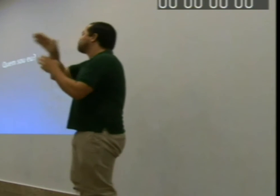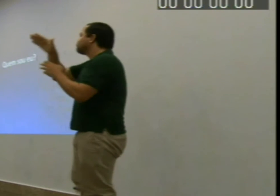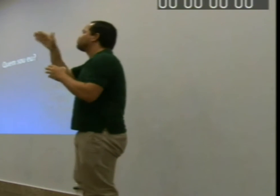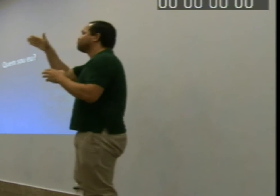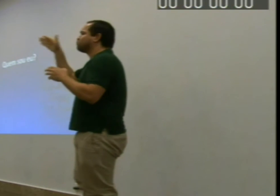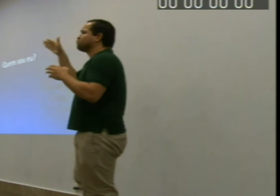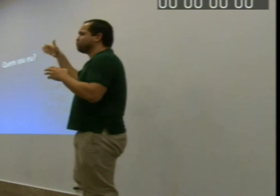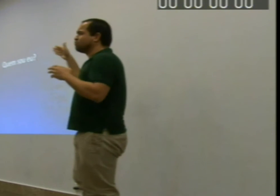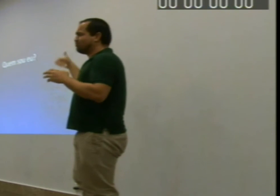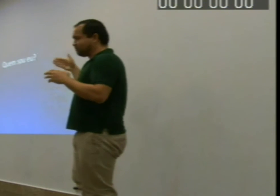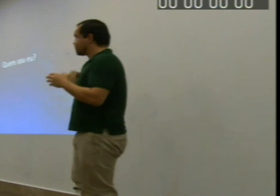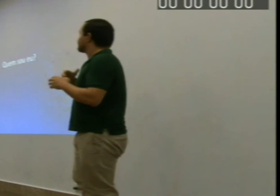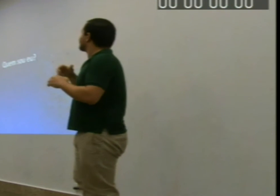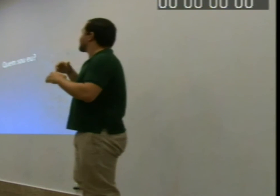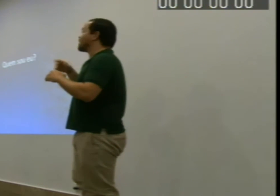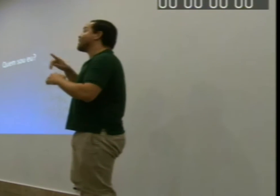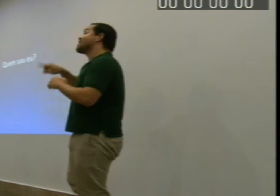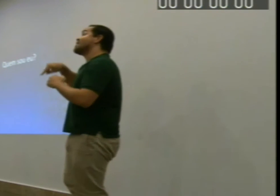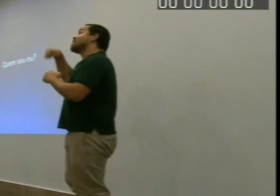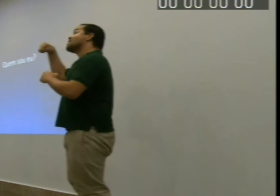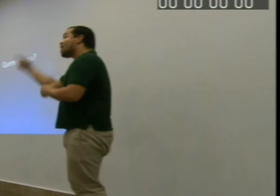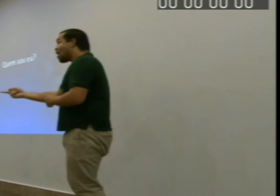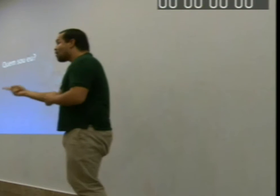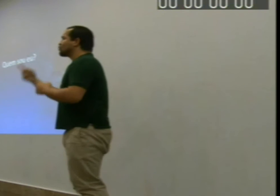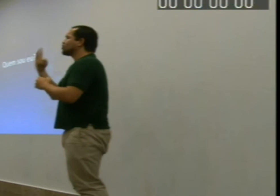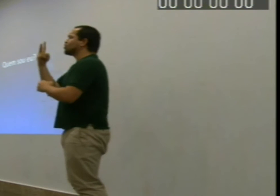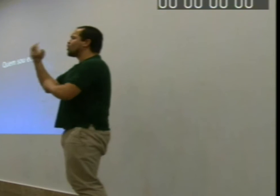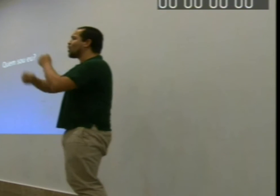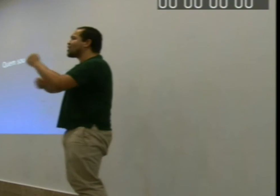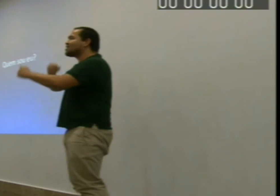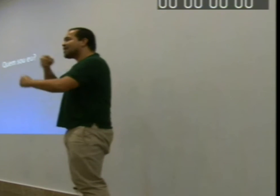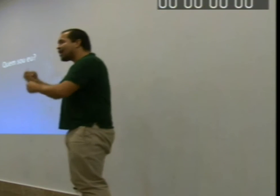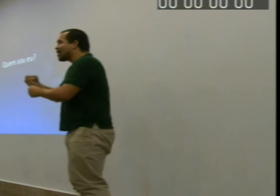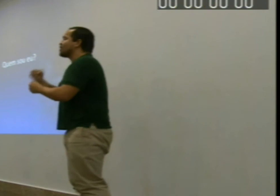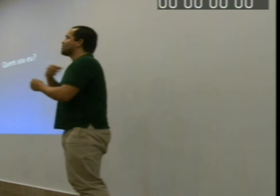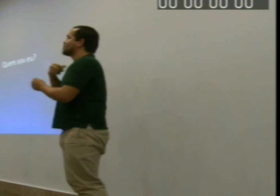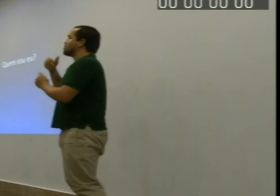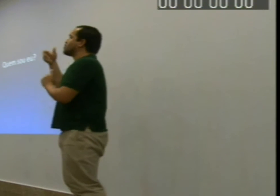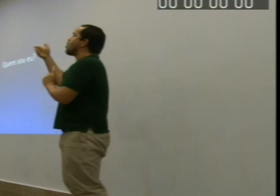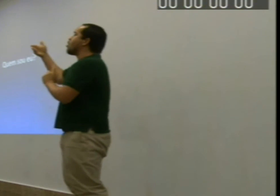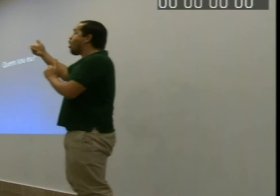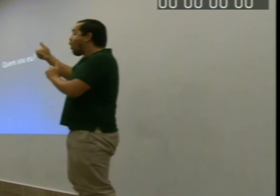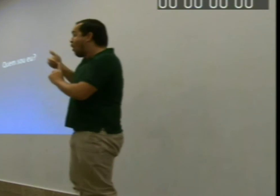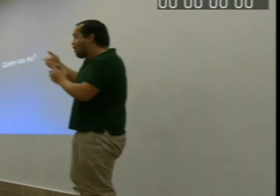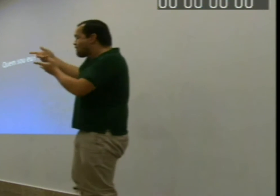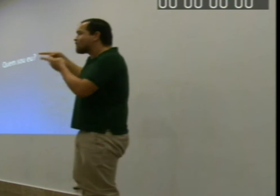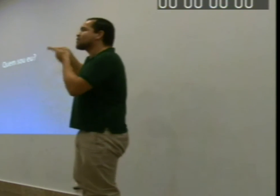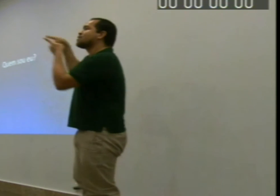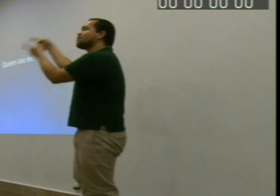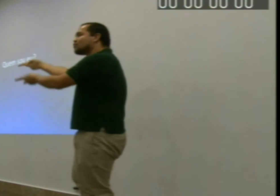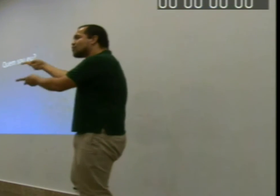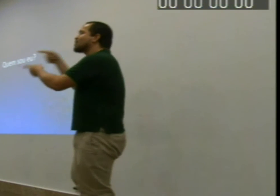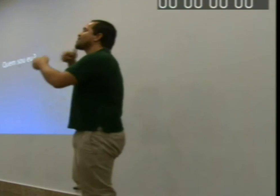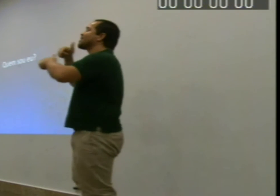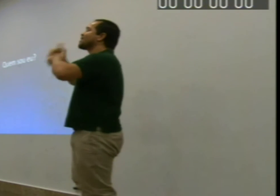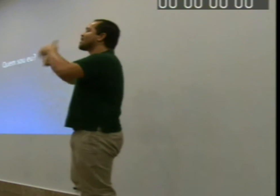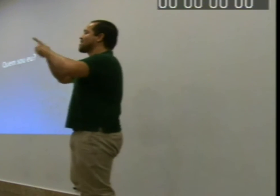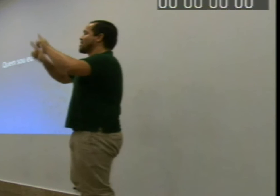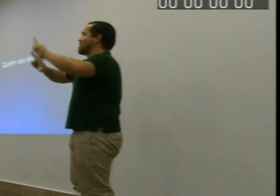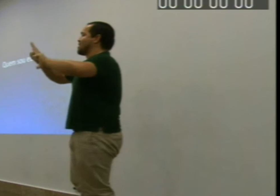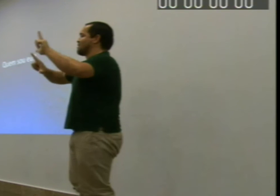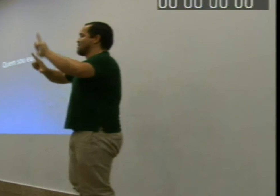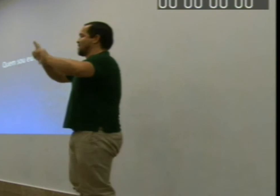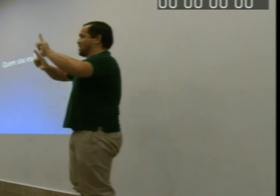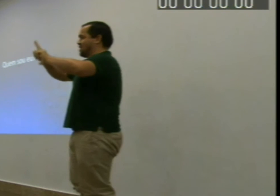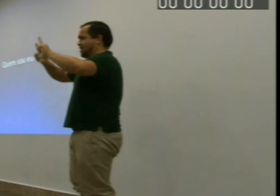em advogados igrejas em diversos lugares então depois de 2 anos eu comecei fui